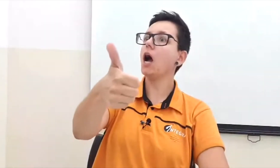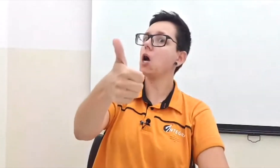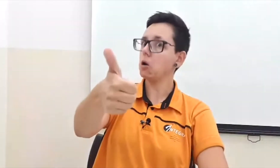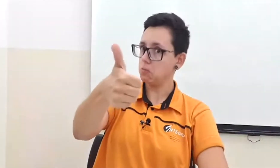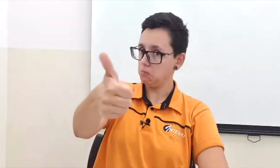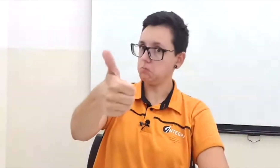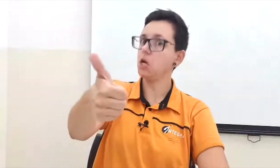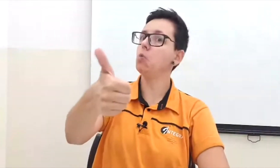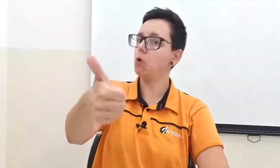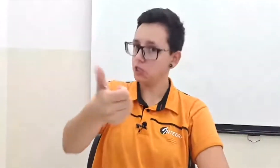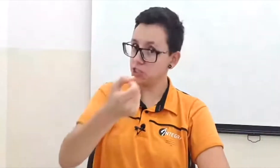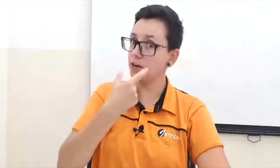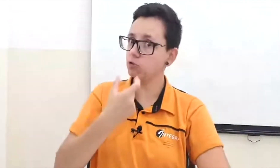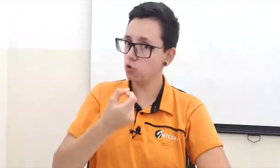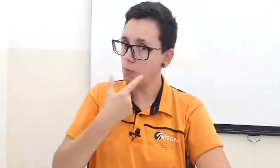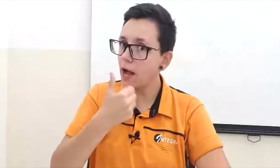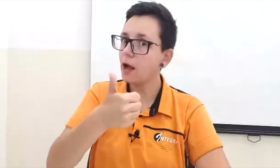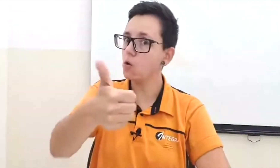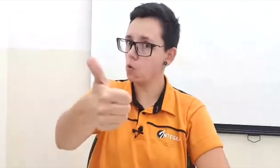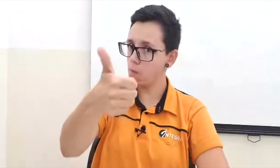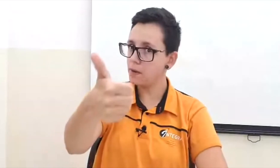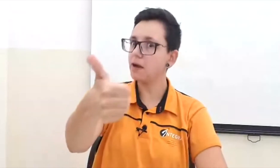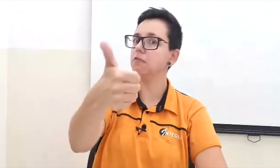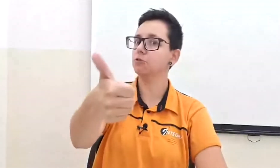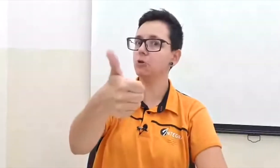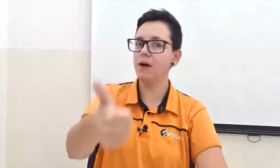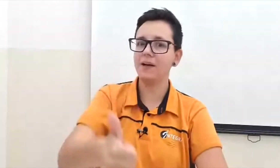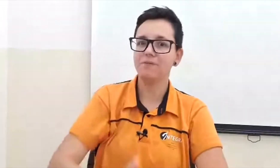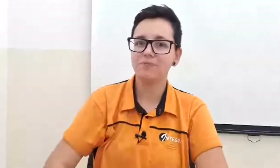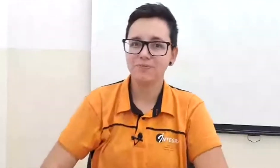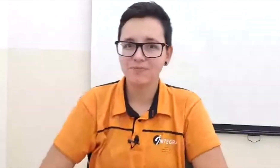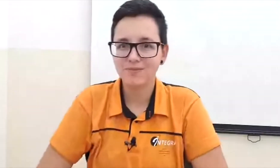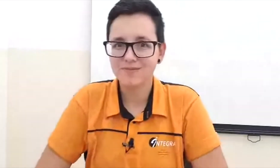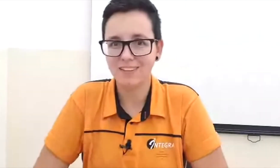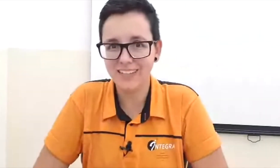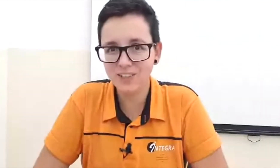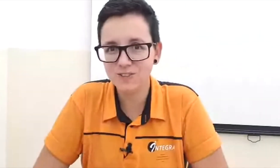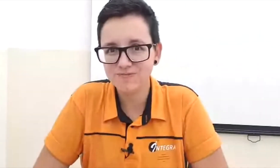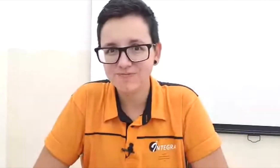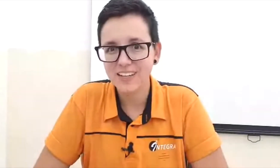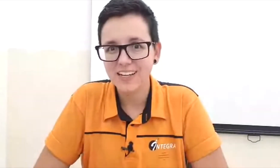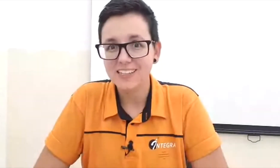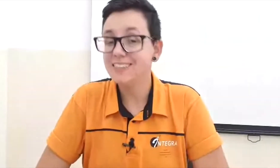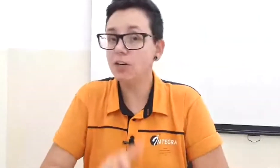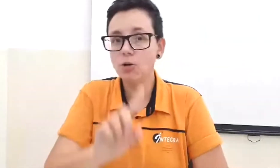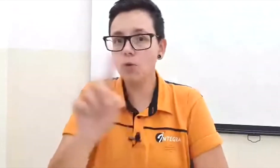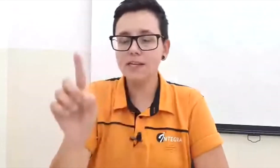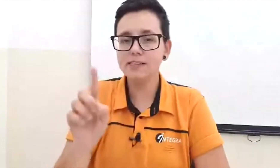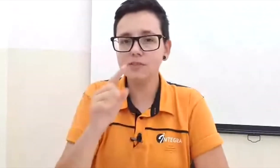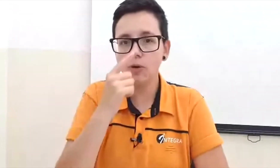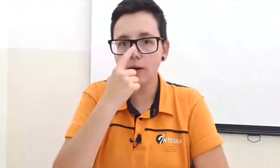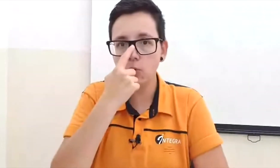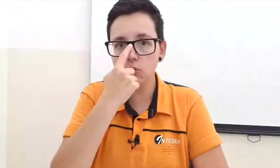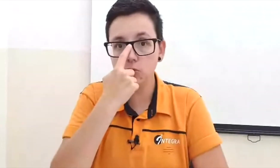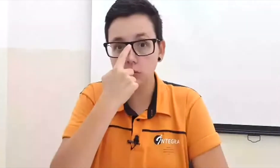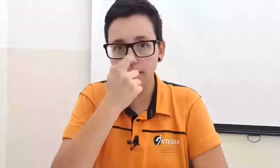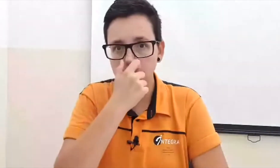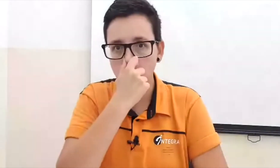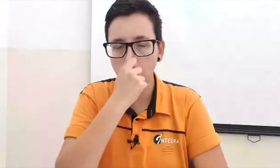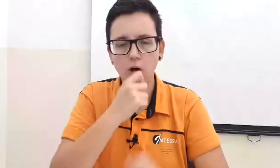Ah, não pode deixar, vou tomar. Opa, vou tomar. Tá vendo? Se eu não conhecesse o recurso dos sinais